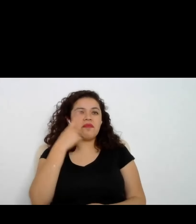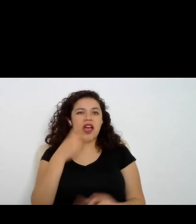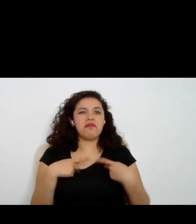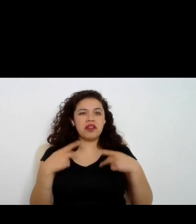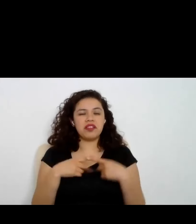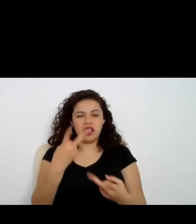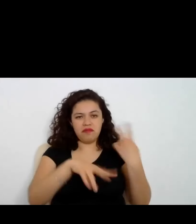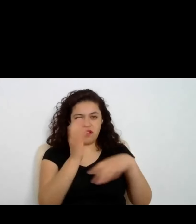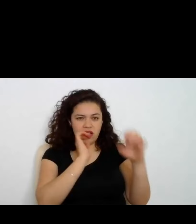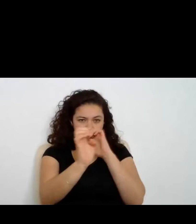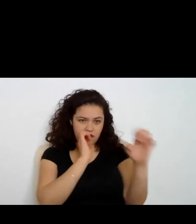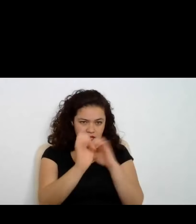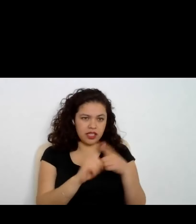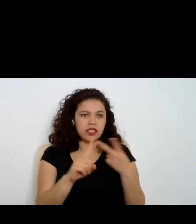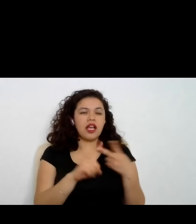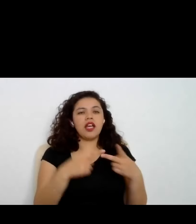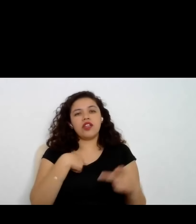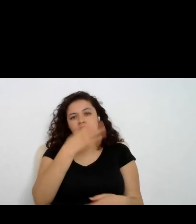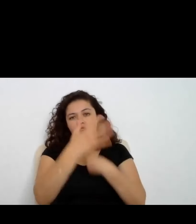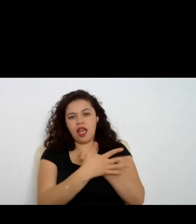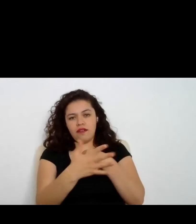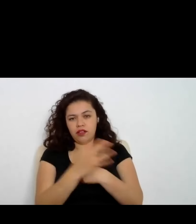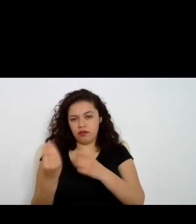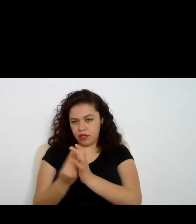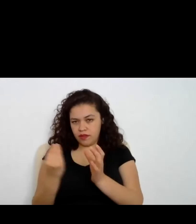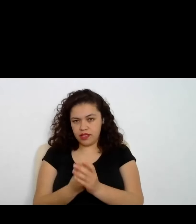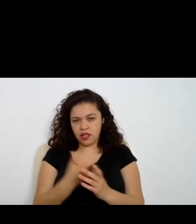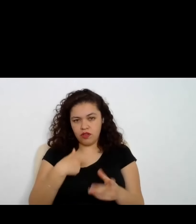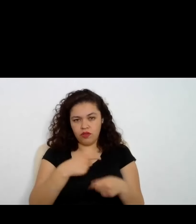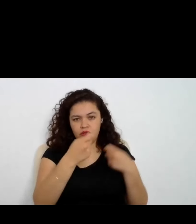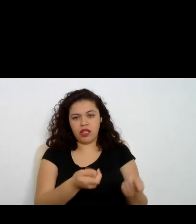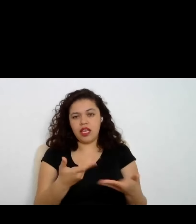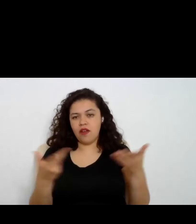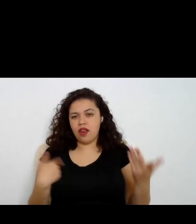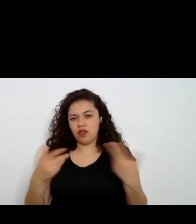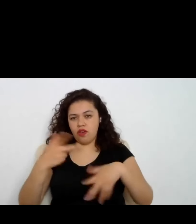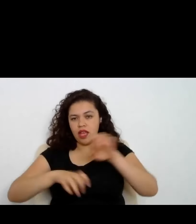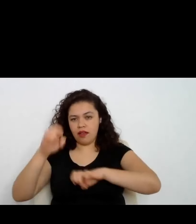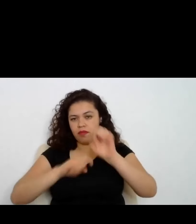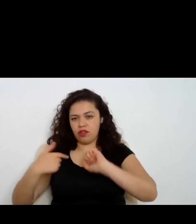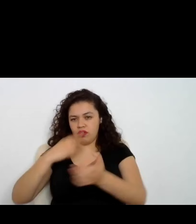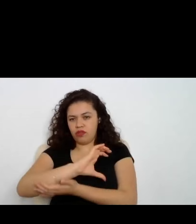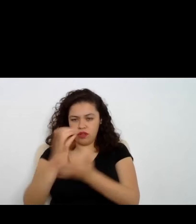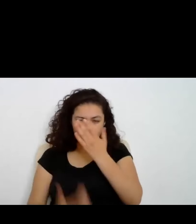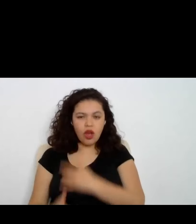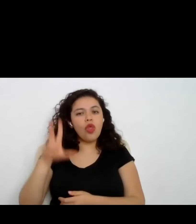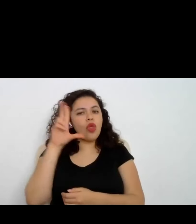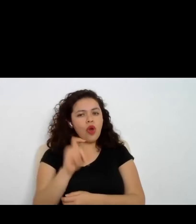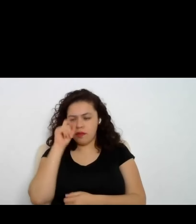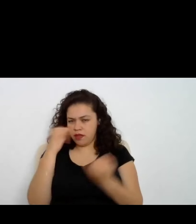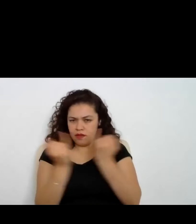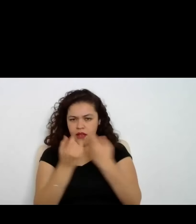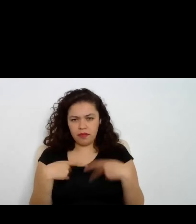una entrevista y le di un aviso de privacidad y ahora ya lo contraté como empleado, entonces es el mismo aviso de privacidad, es la misma